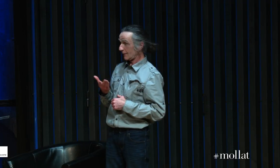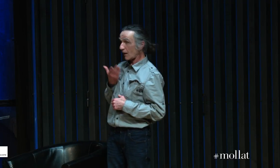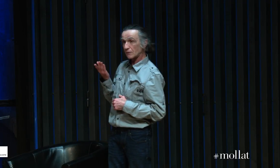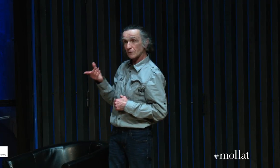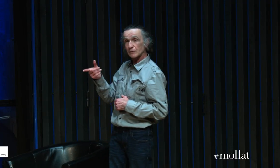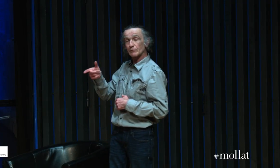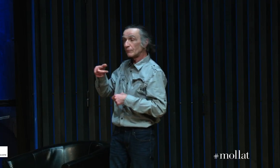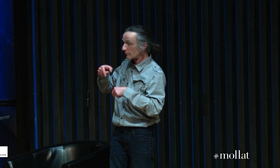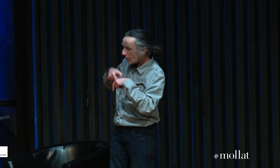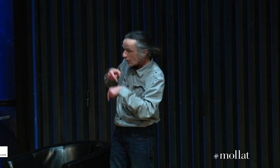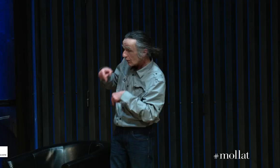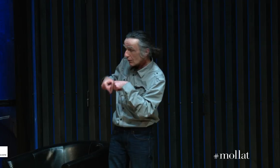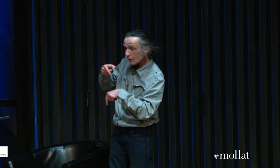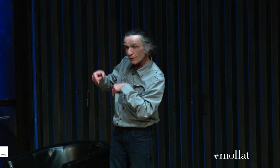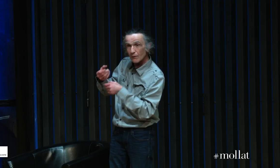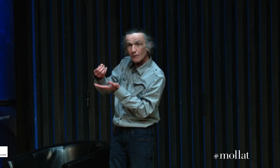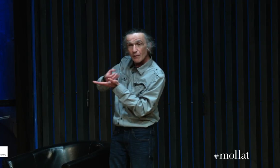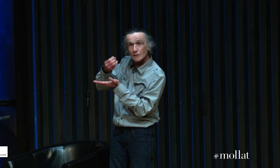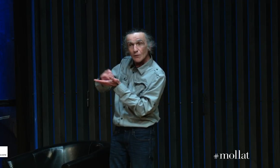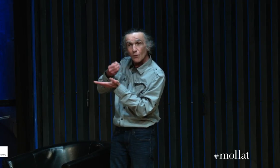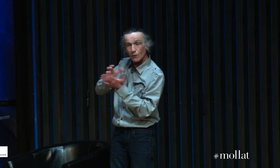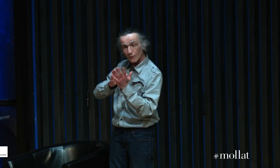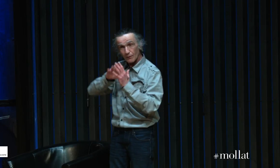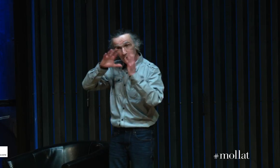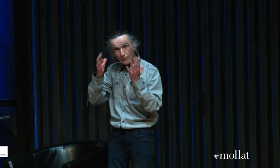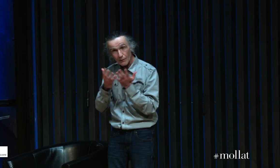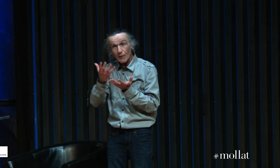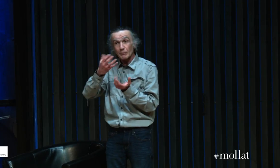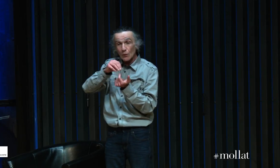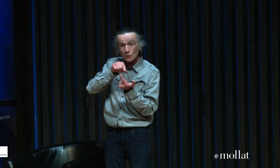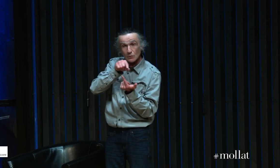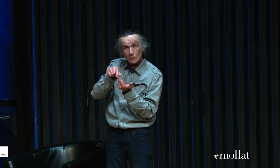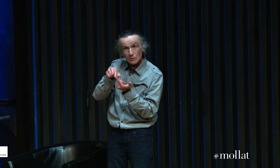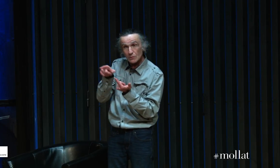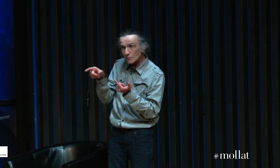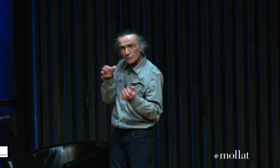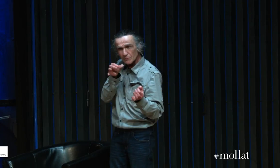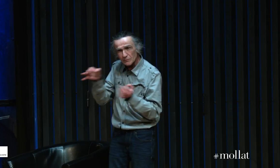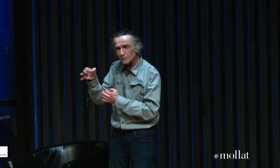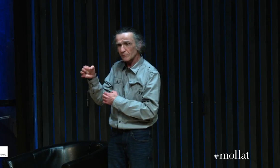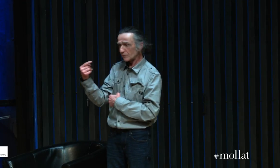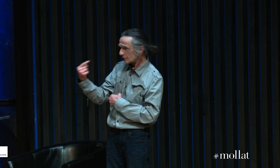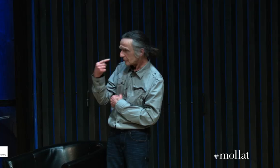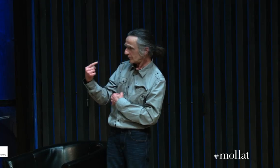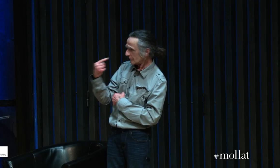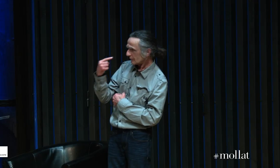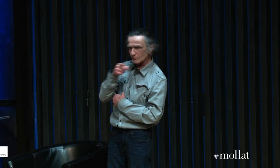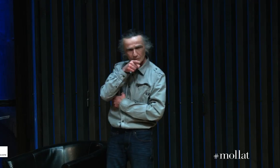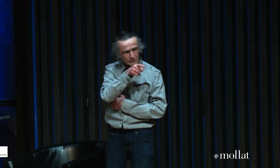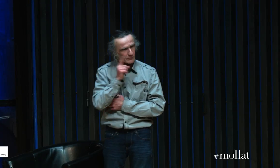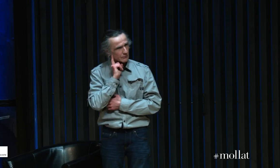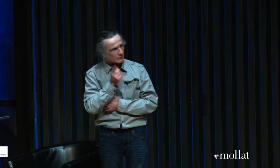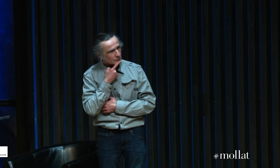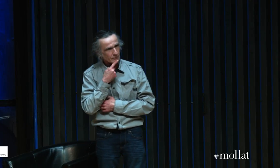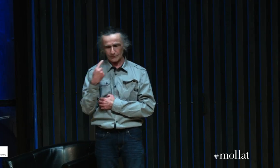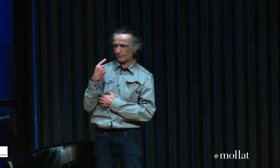posais mes pieds sur terre et je découvrais mon identité et l'intérêt de cette langue. Et Paul Jouison m'a expliqué beaucoup de choses et il me